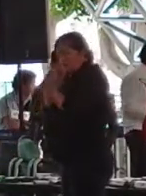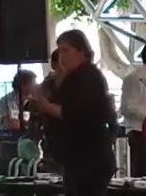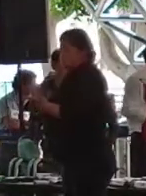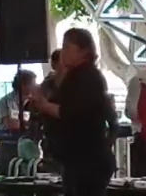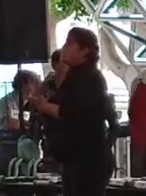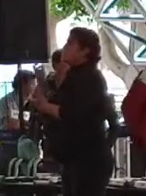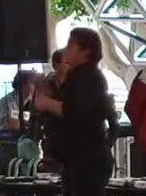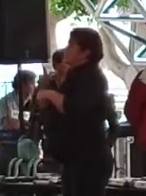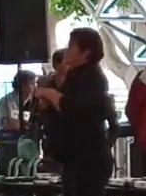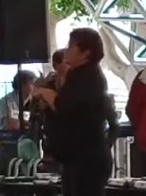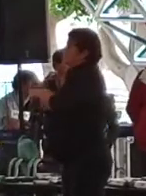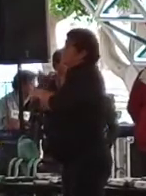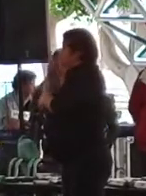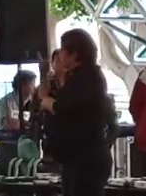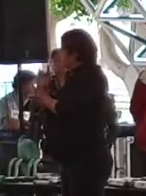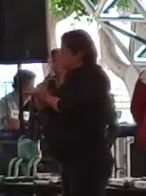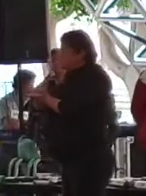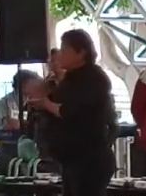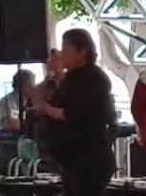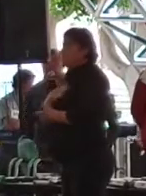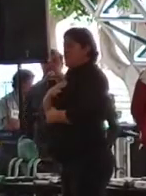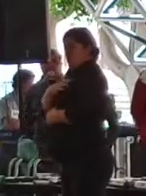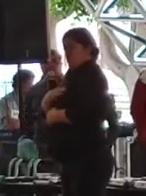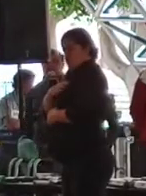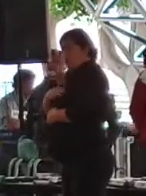todos los días. Irnos muy contentos a casa